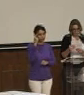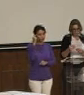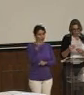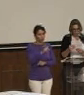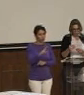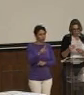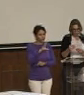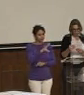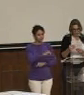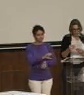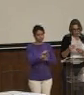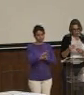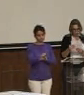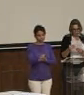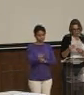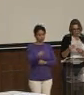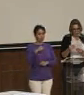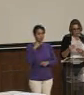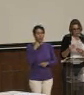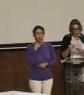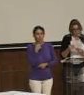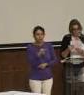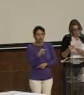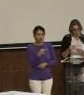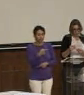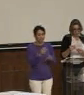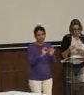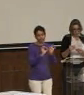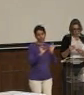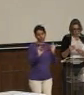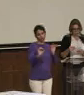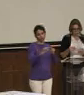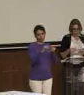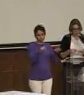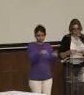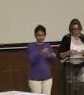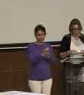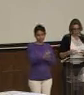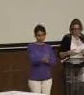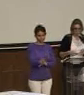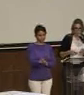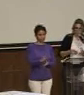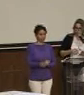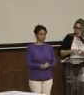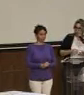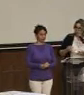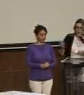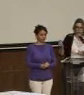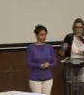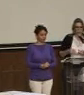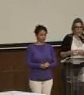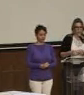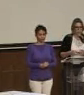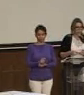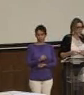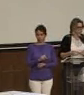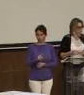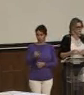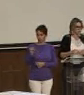professor que ama ensinar não consegue ficar longe da sala de aula. Professor